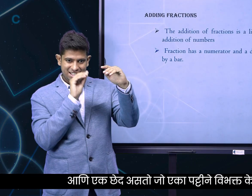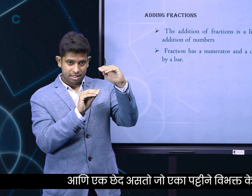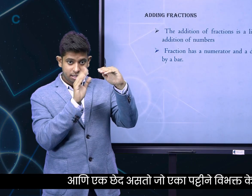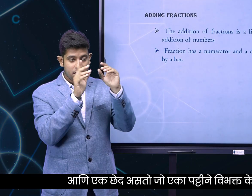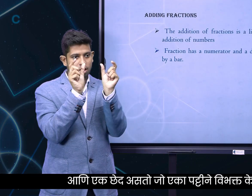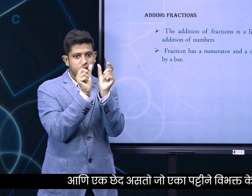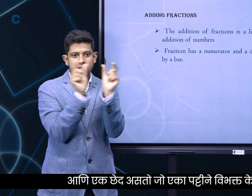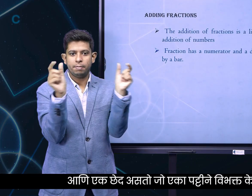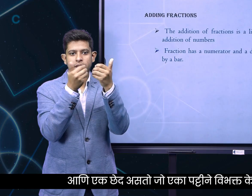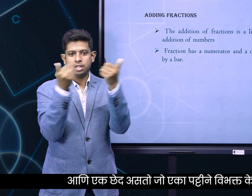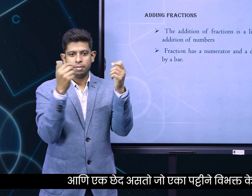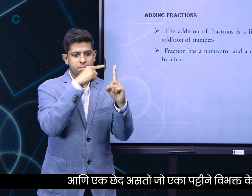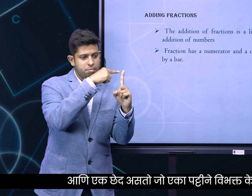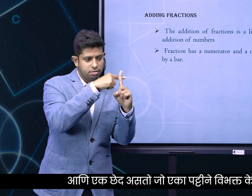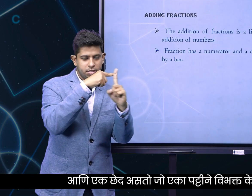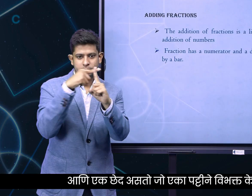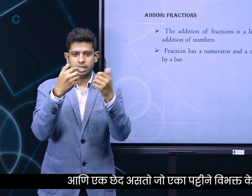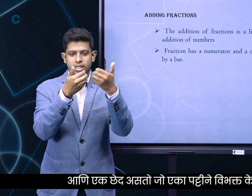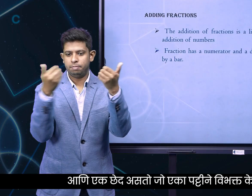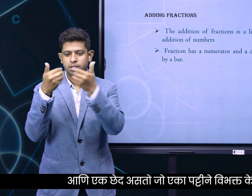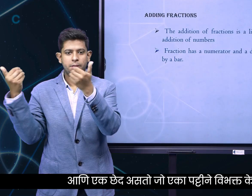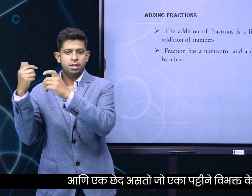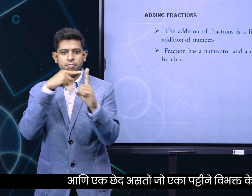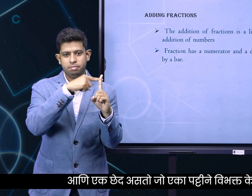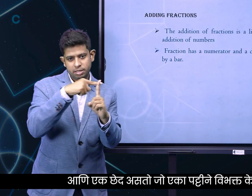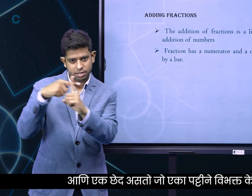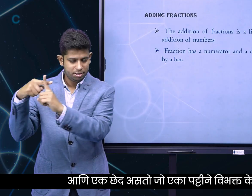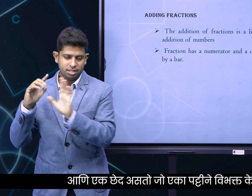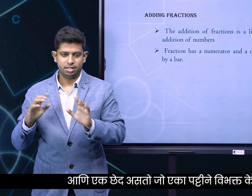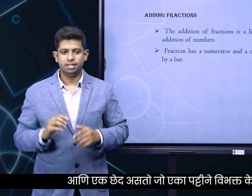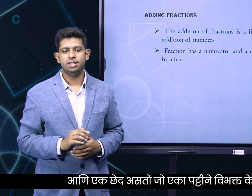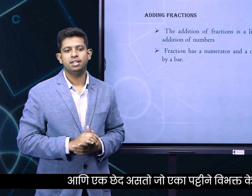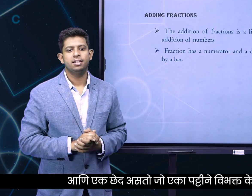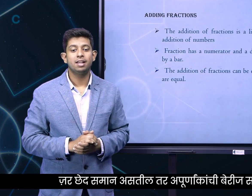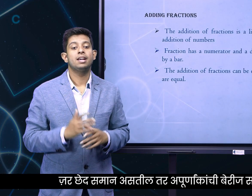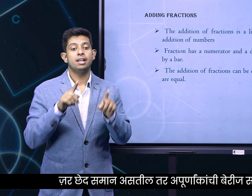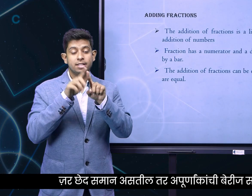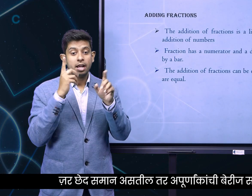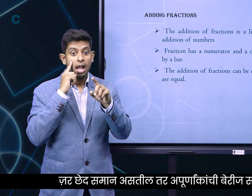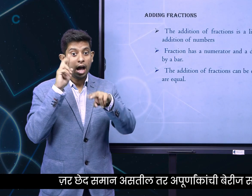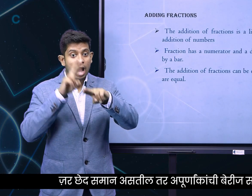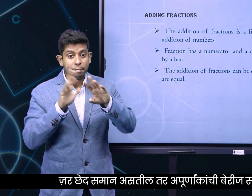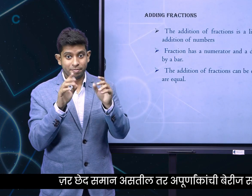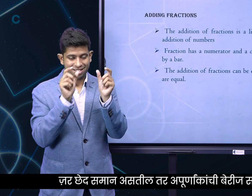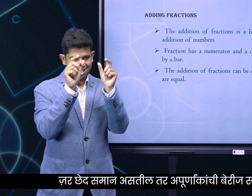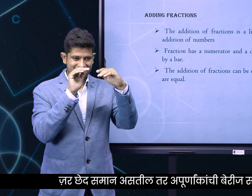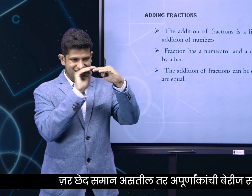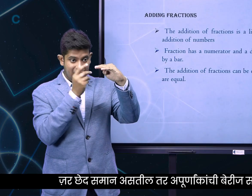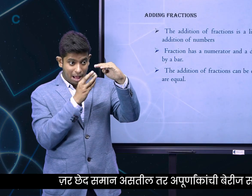असतो, जो एका पट्टीने विभक्त केलेला असतो. जर छेद समान असतील तर